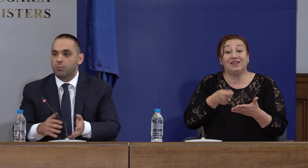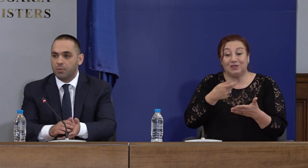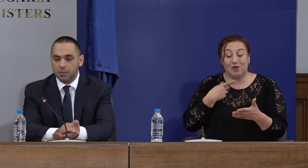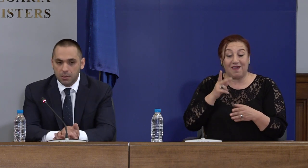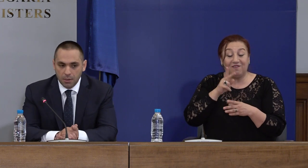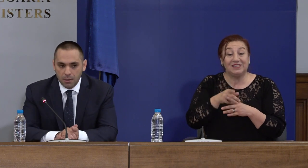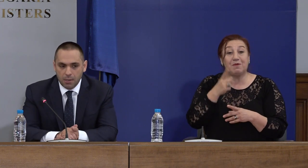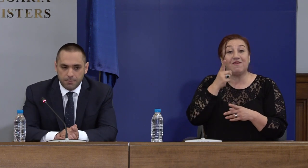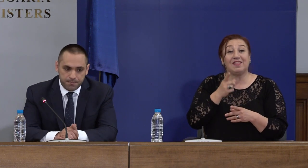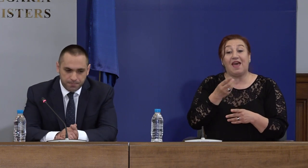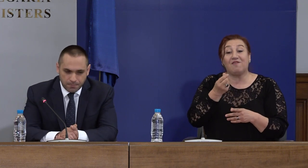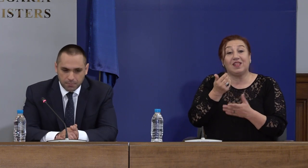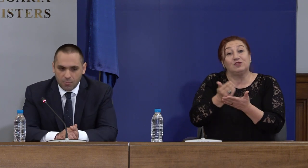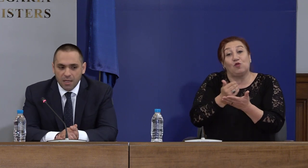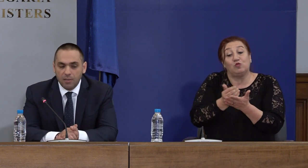икономическа група.